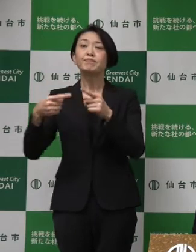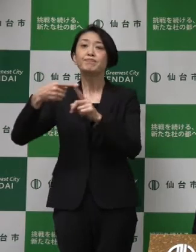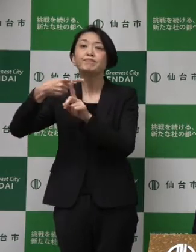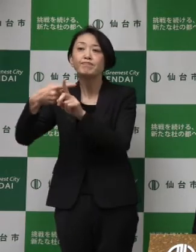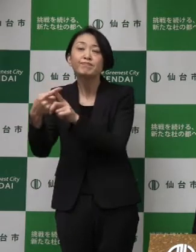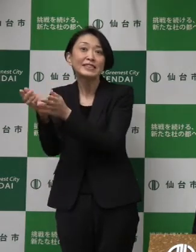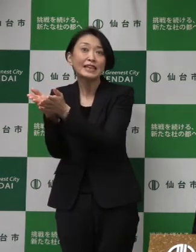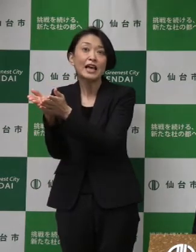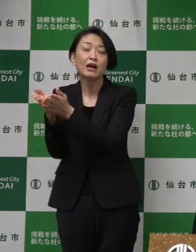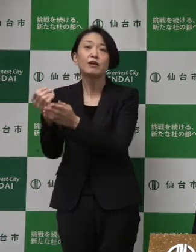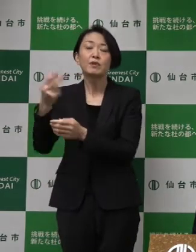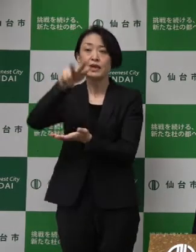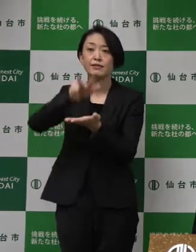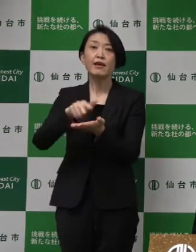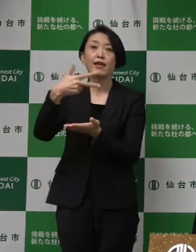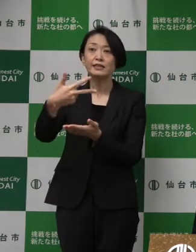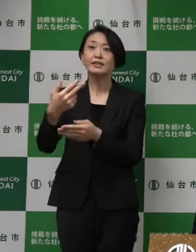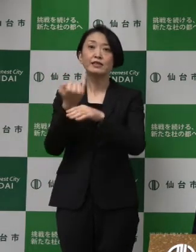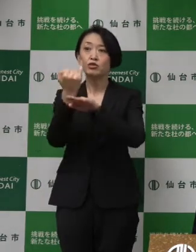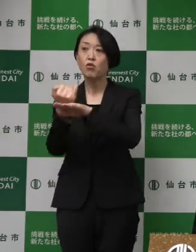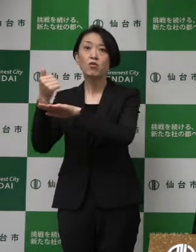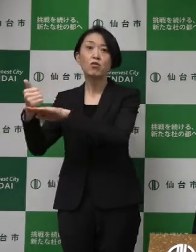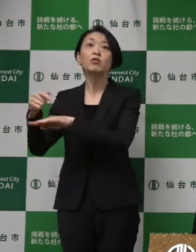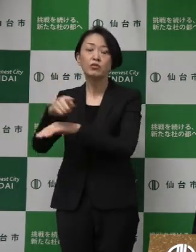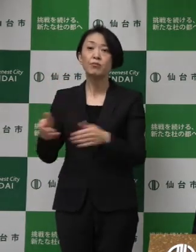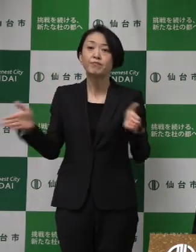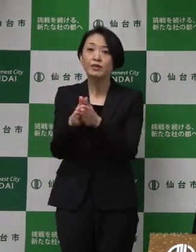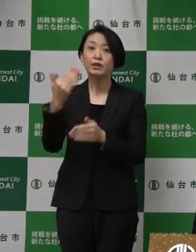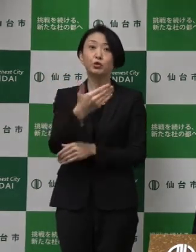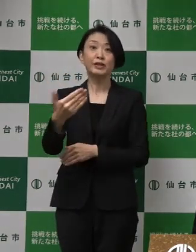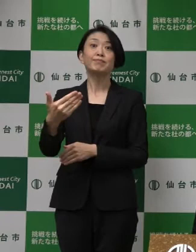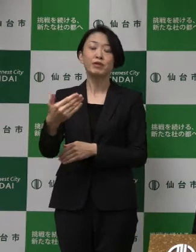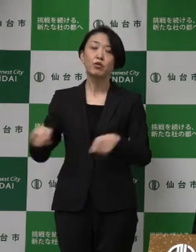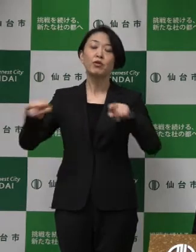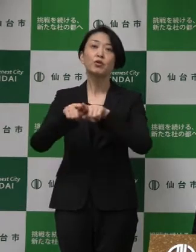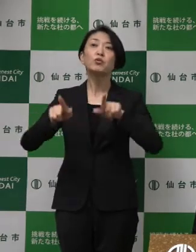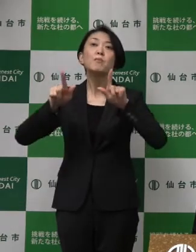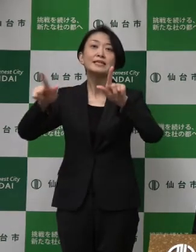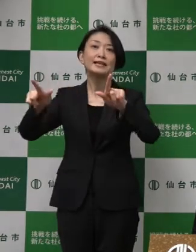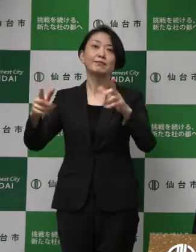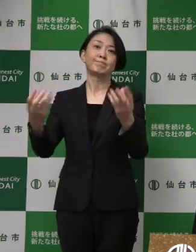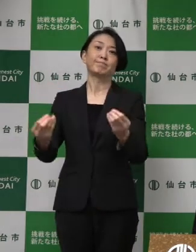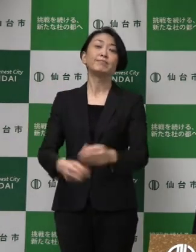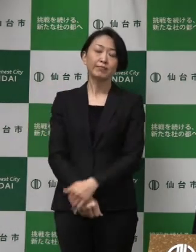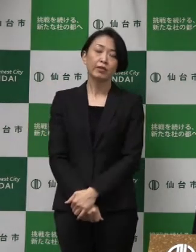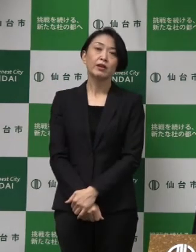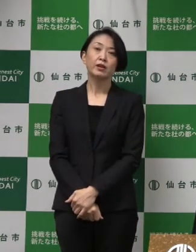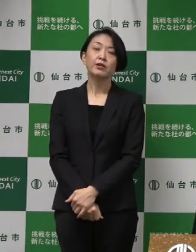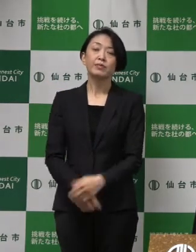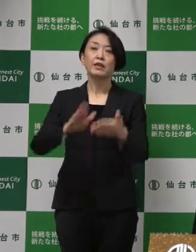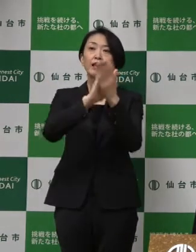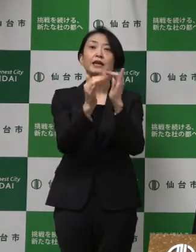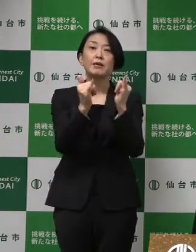政令指定都市の市長合計9名による共同メッセージを取りまとめました。県民市